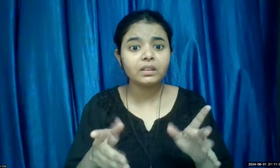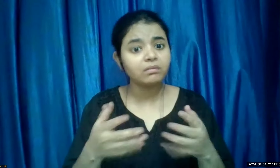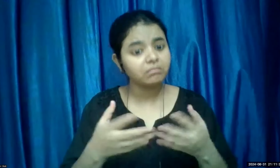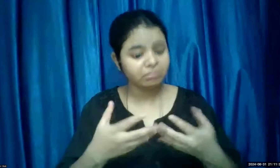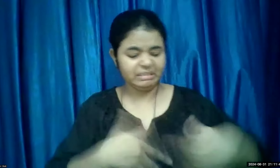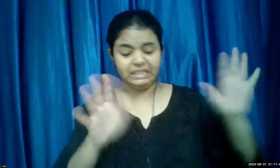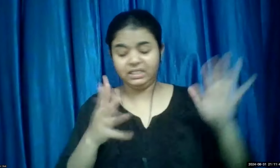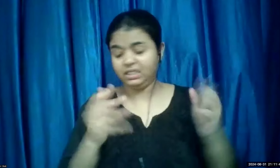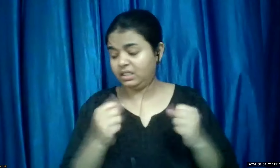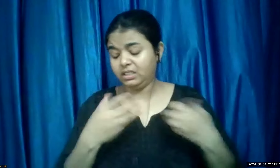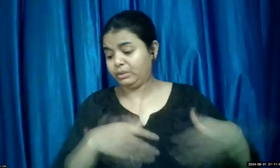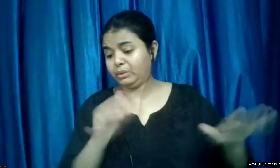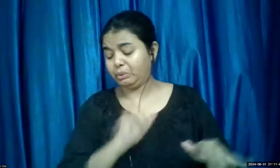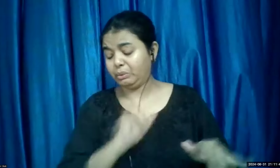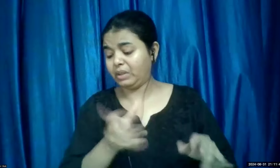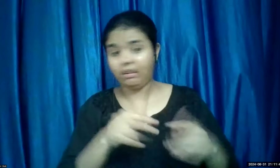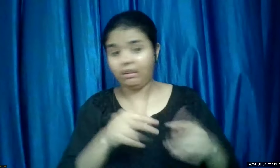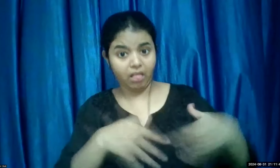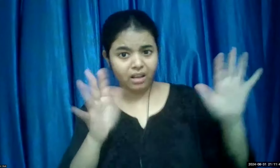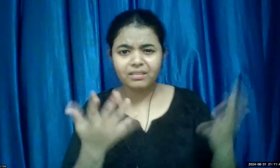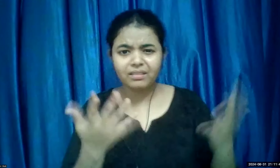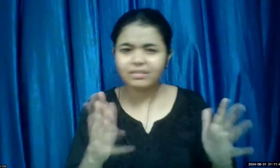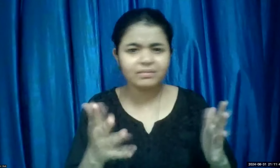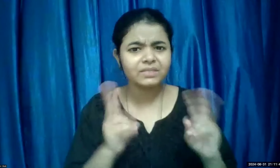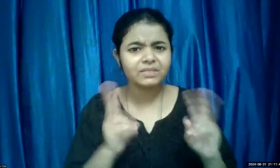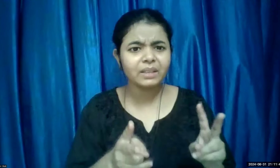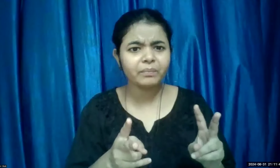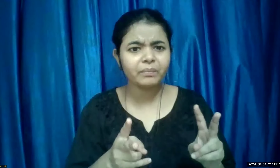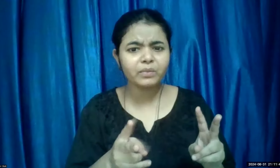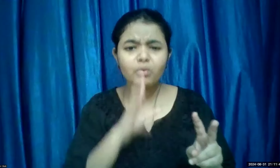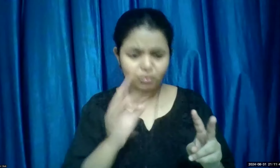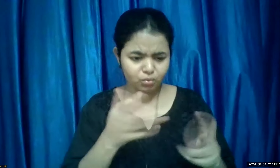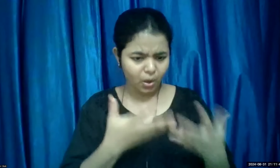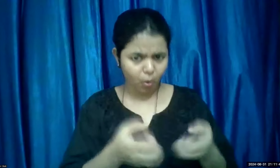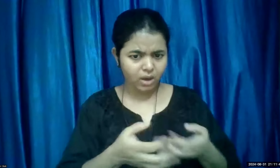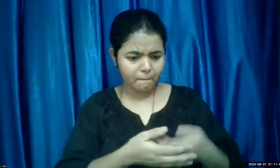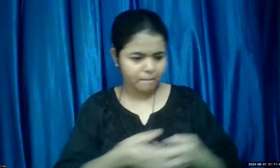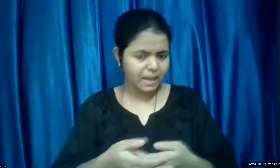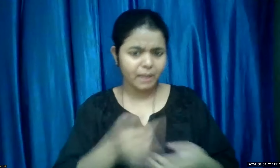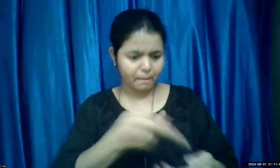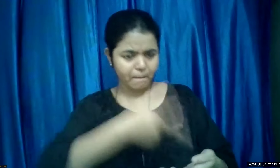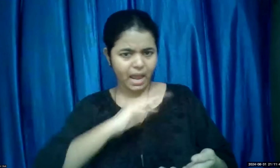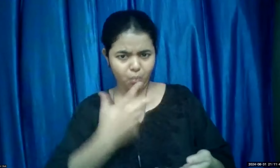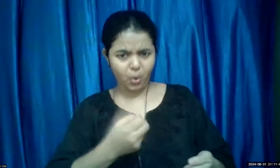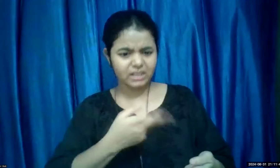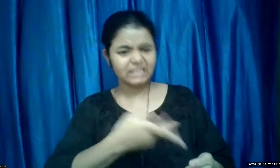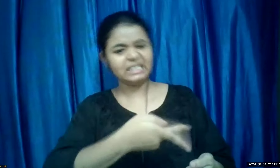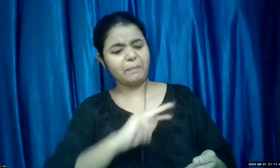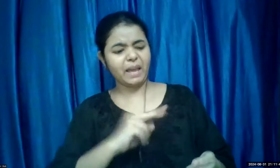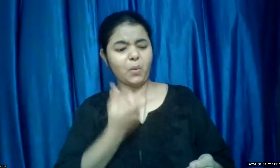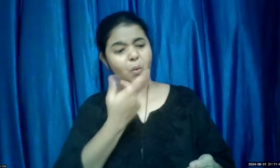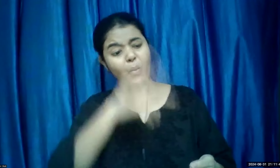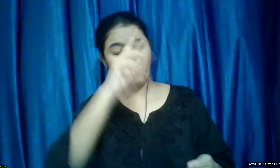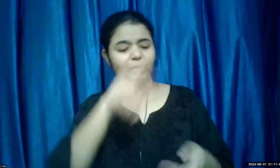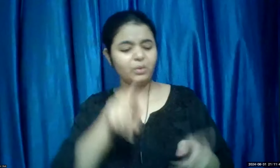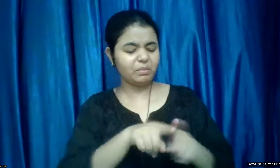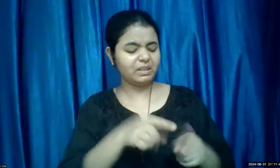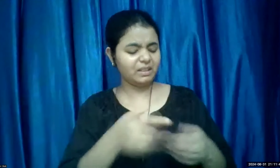है। और क्या उस बच्चे से उसकी कोई इच्छा है? क्या वो ये चाहती है कि ये बच्चा मेरे लिए कुछ करके